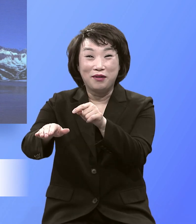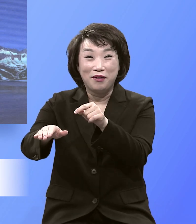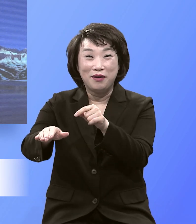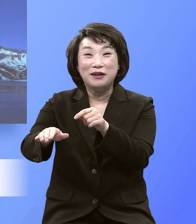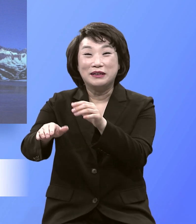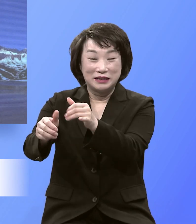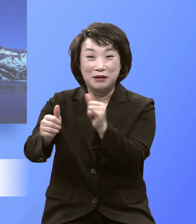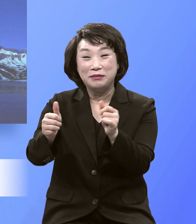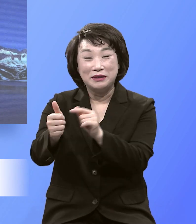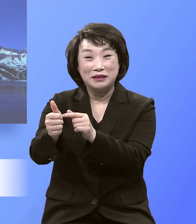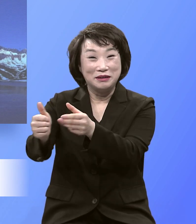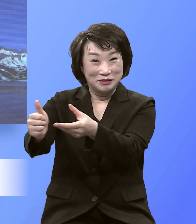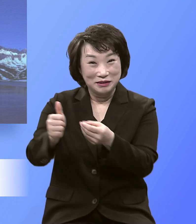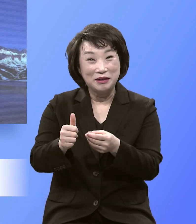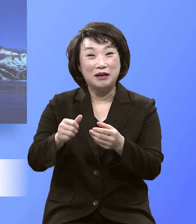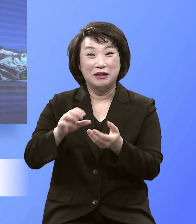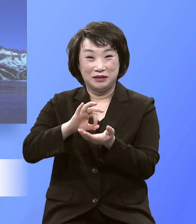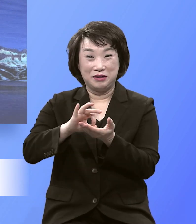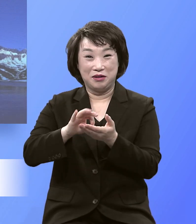그 사람이 필요해.